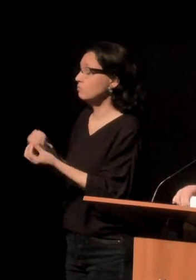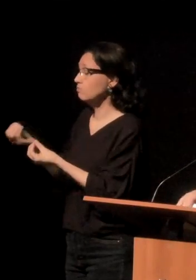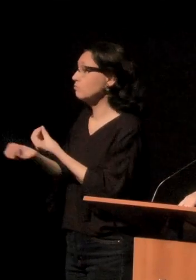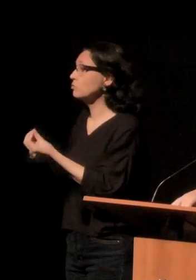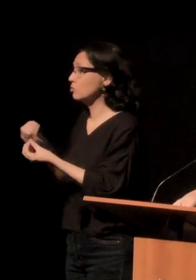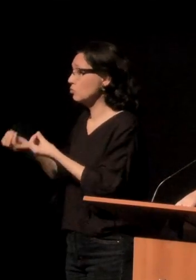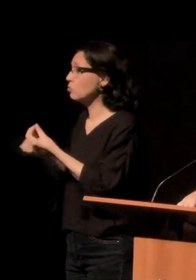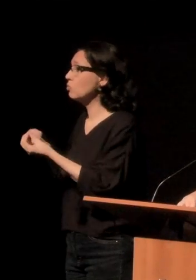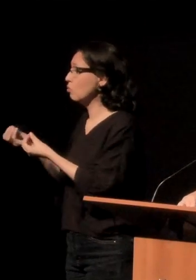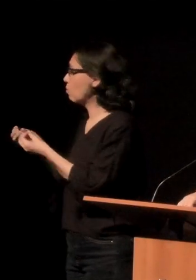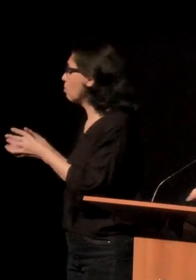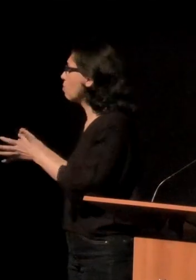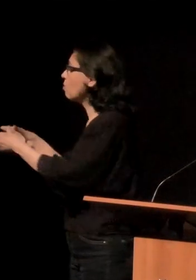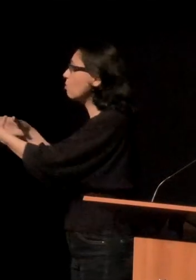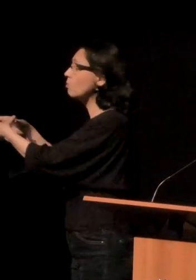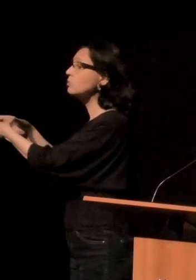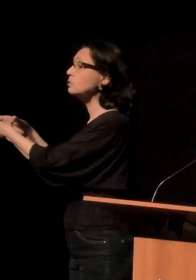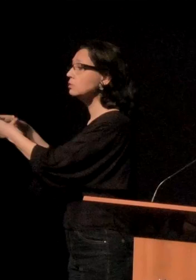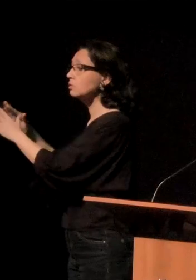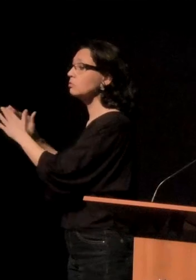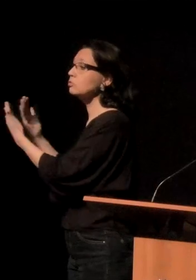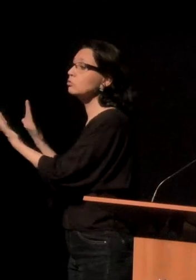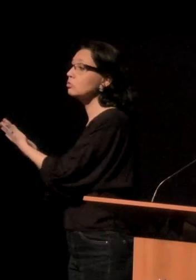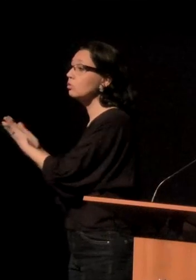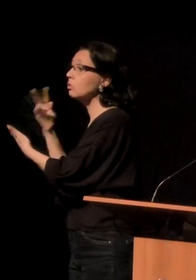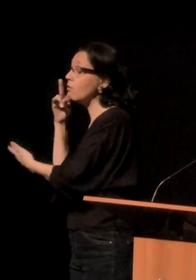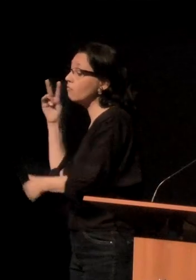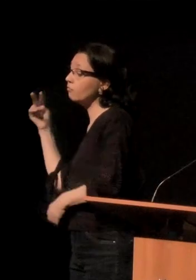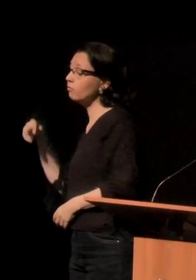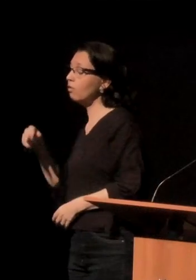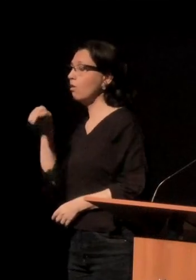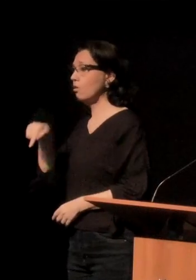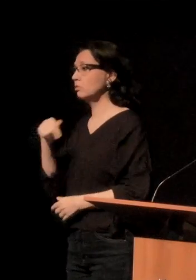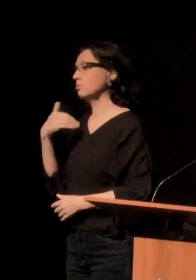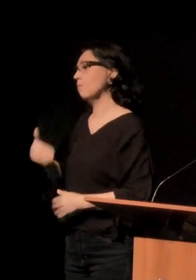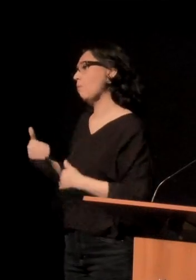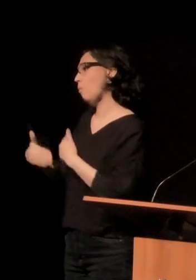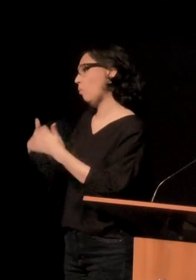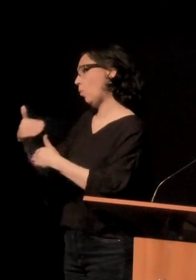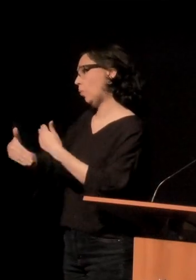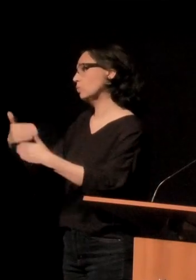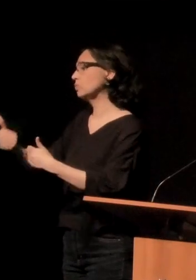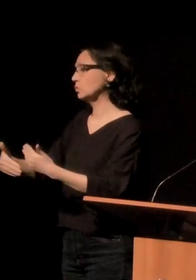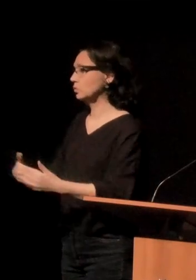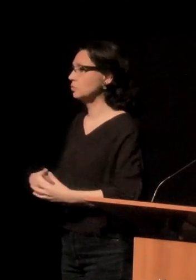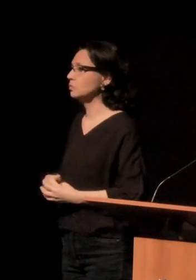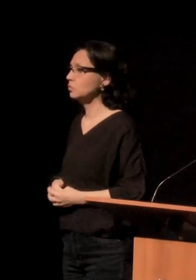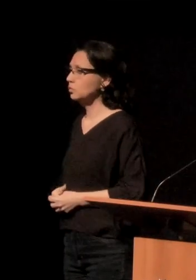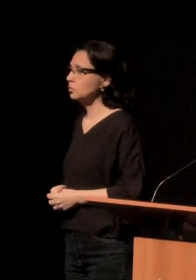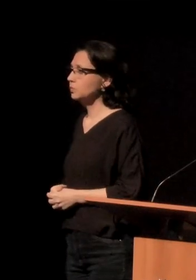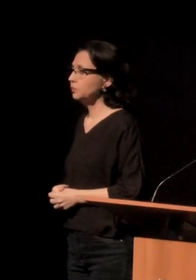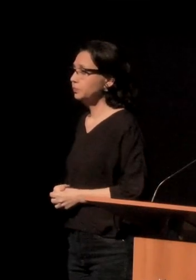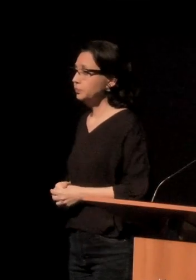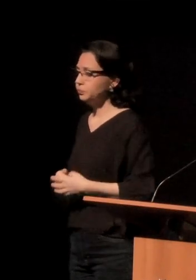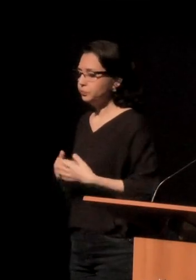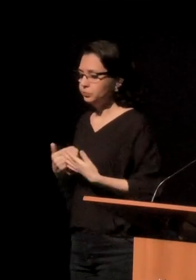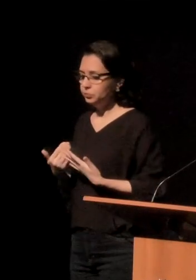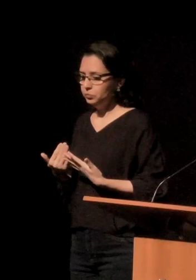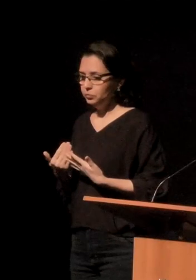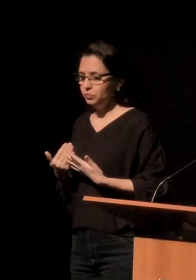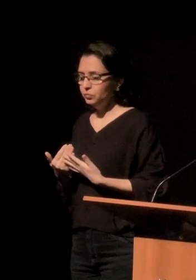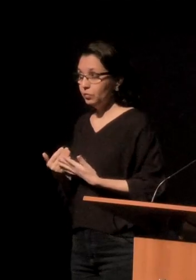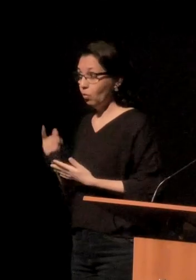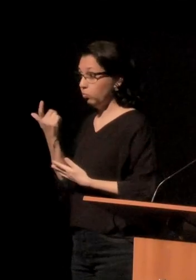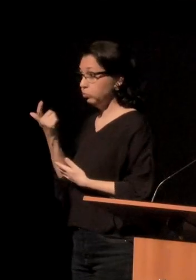também por toda a comunidade escolar o Ian pode pode ser elaborado em conjunto com profissionais